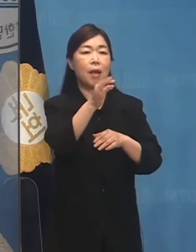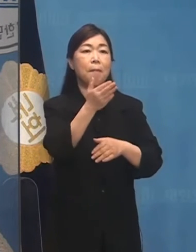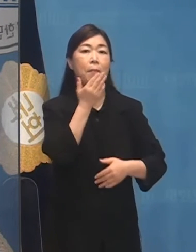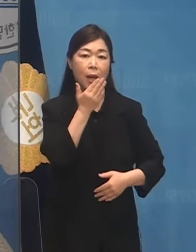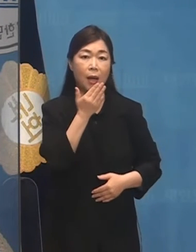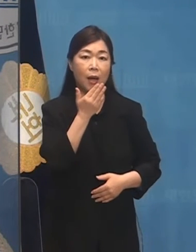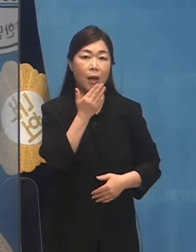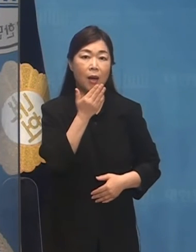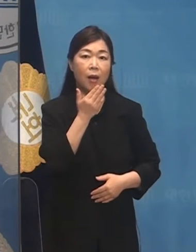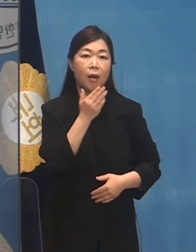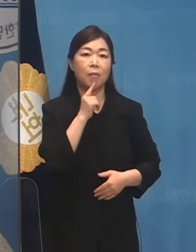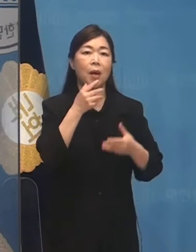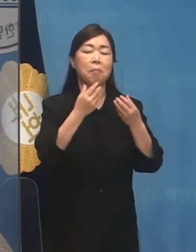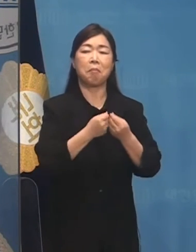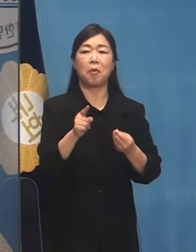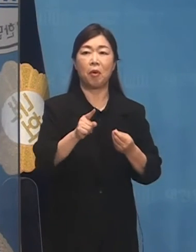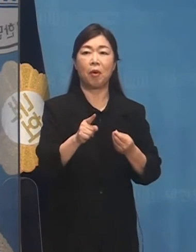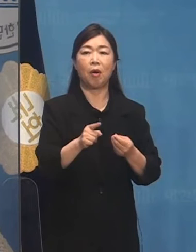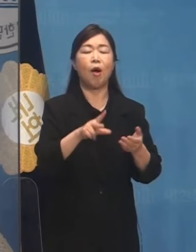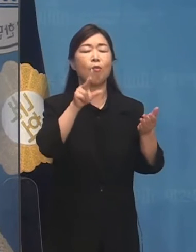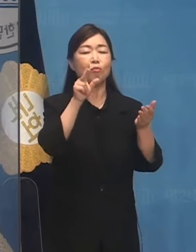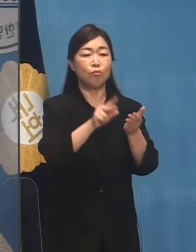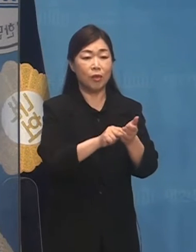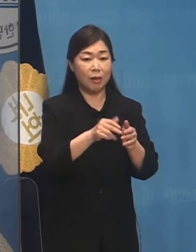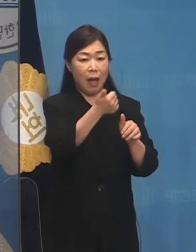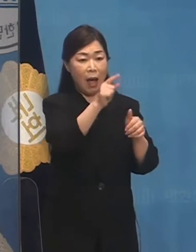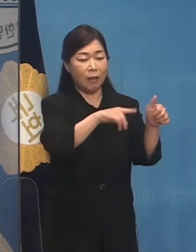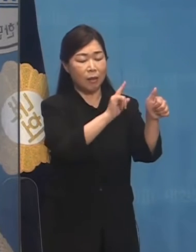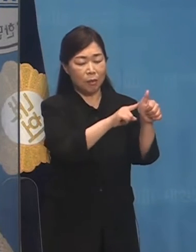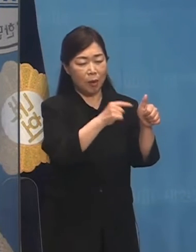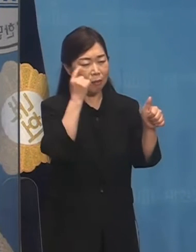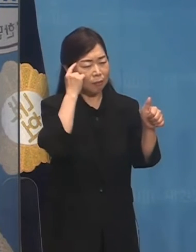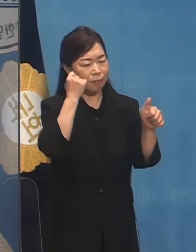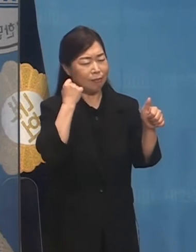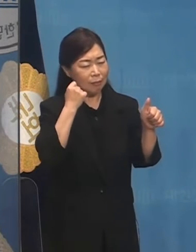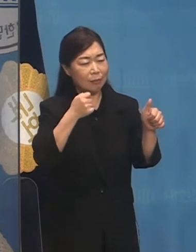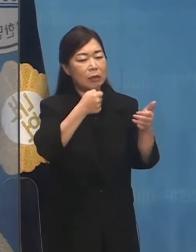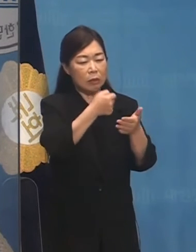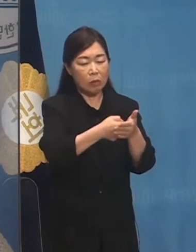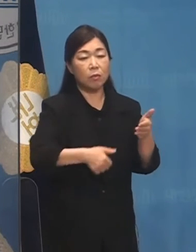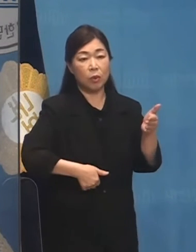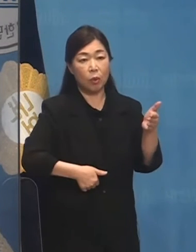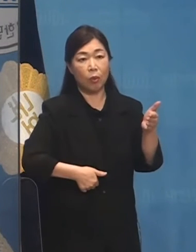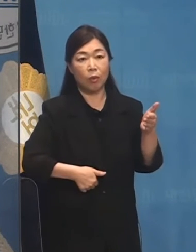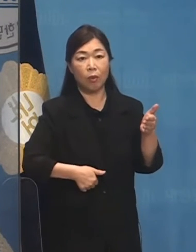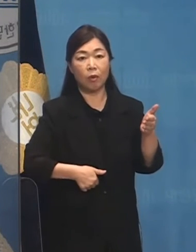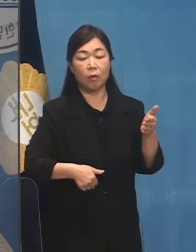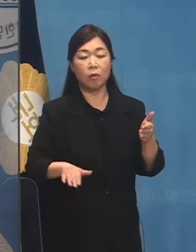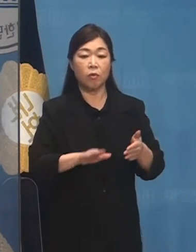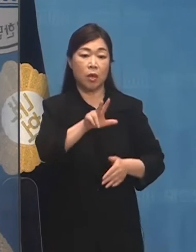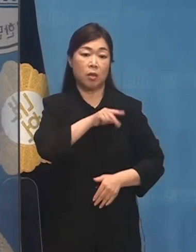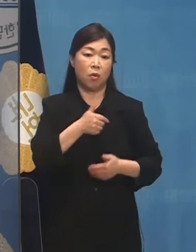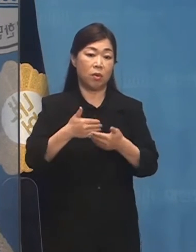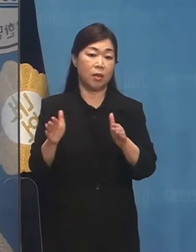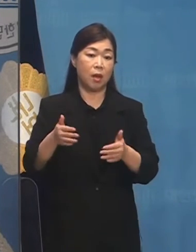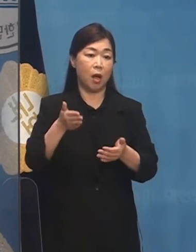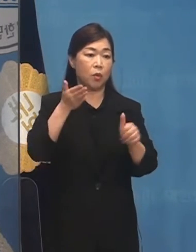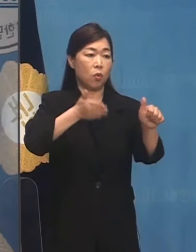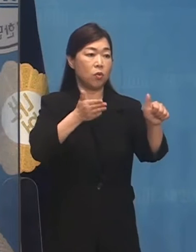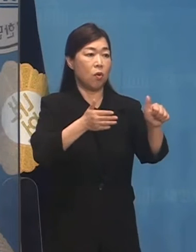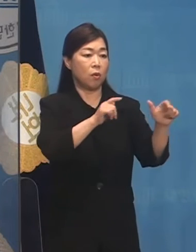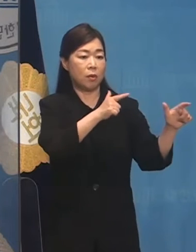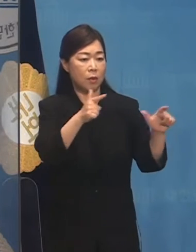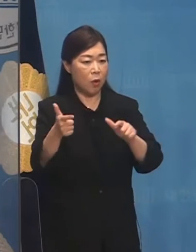문제는 한덕수 후보자의 의지다. 이런 말씀을 드리면서 저희 의원실에서 요청한